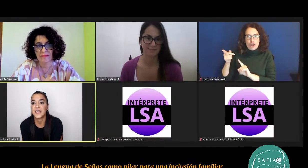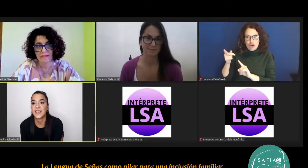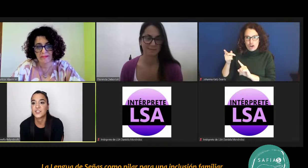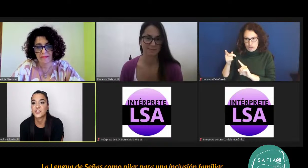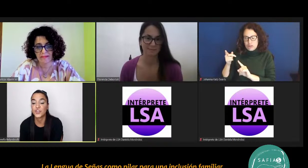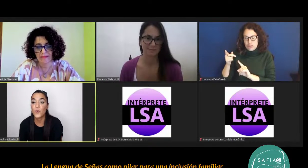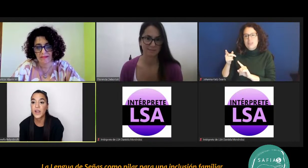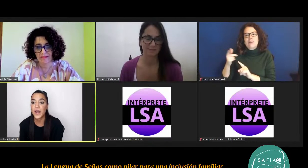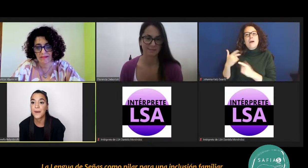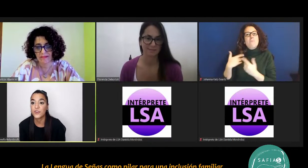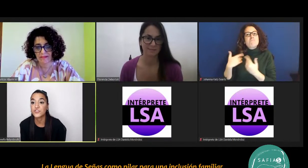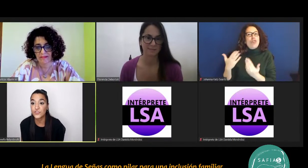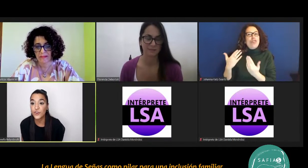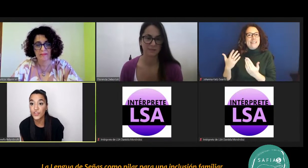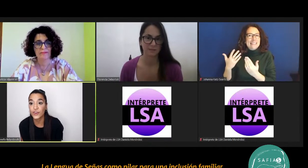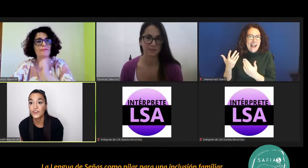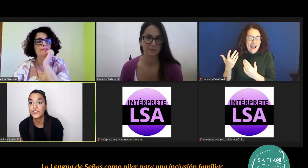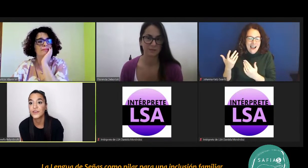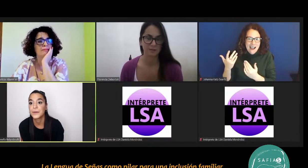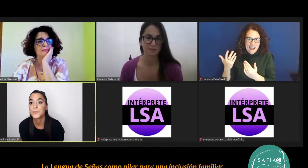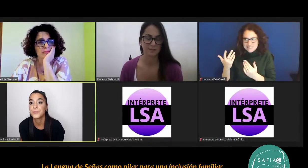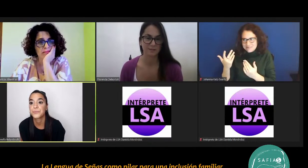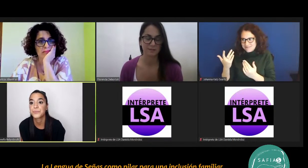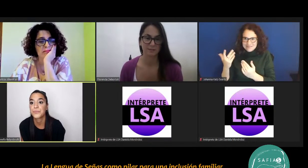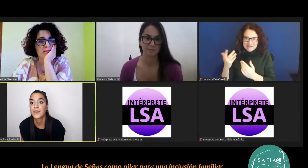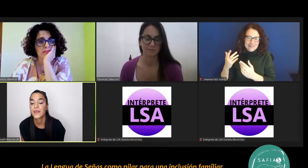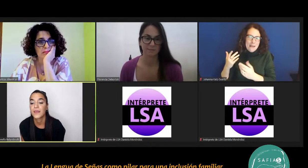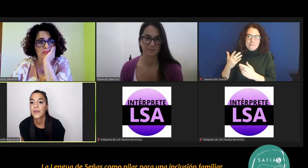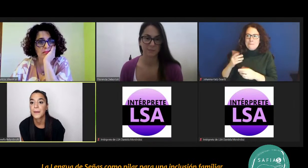Gracias a que yo tengo un hermano sordo,